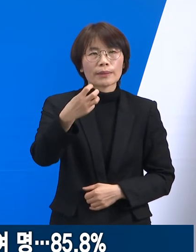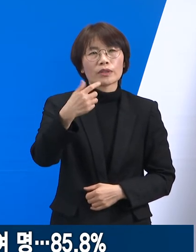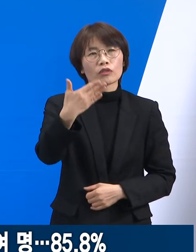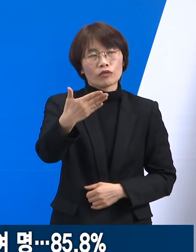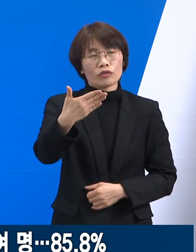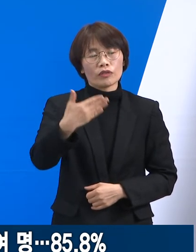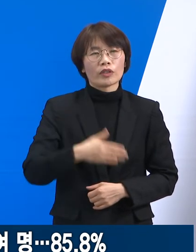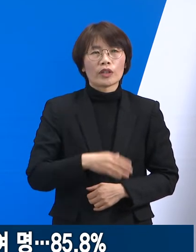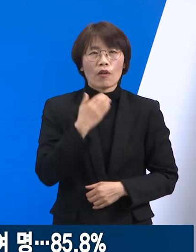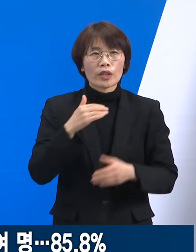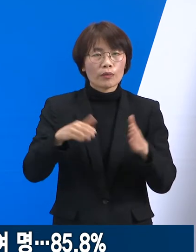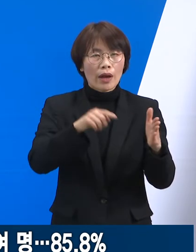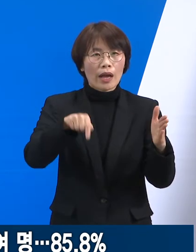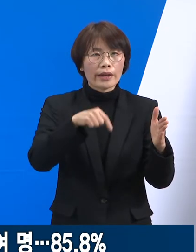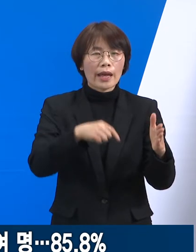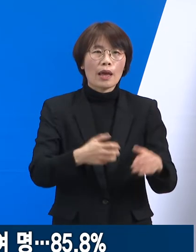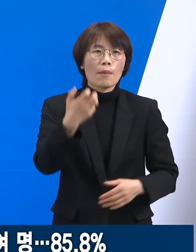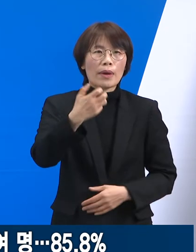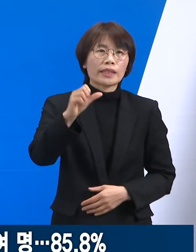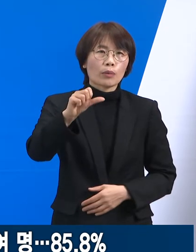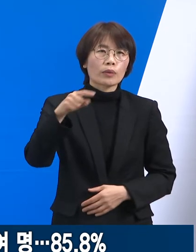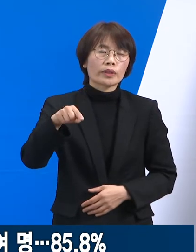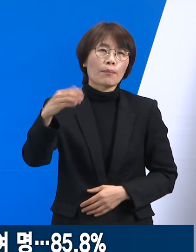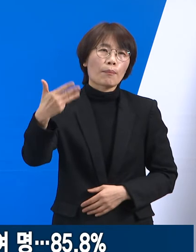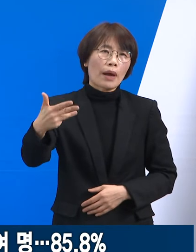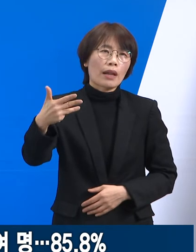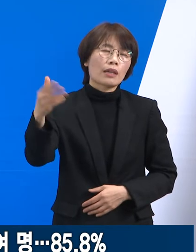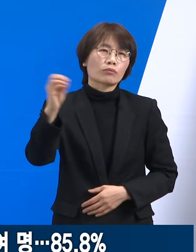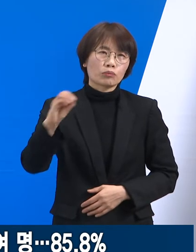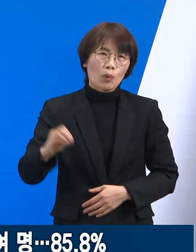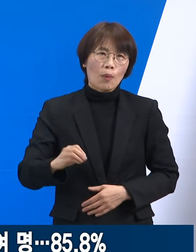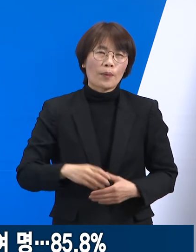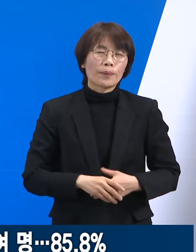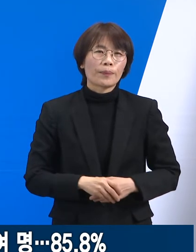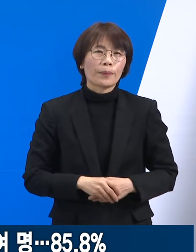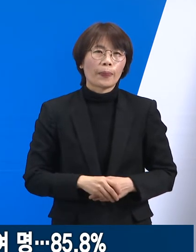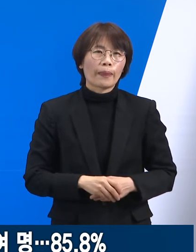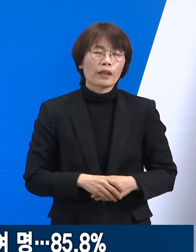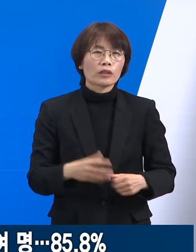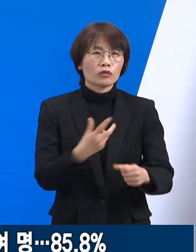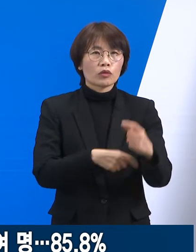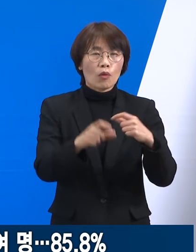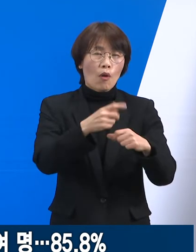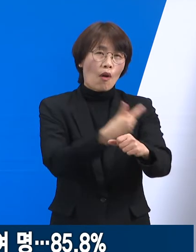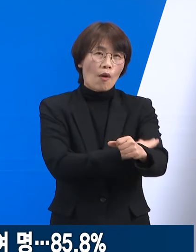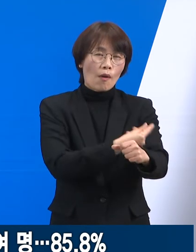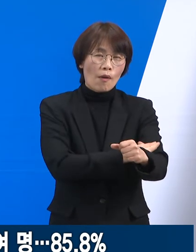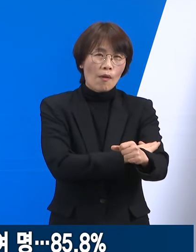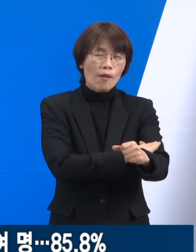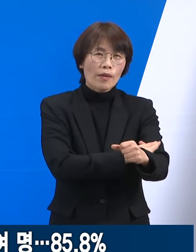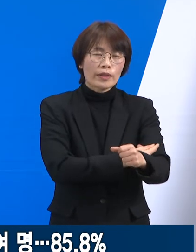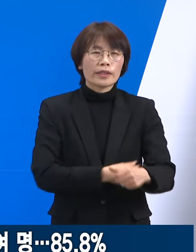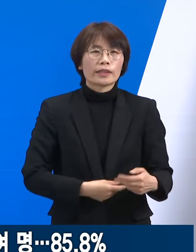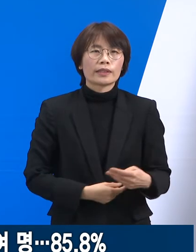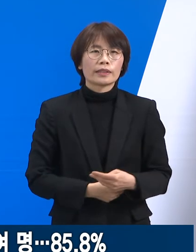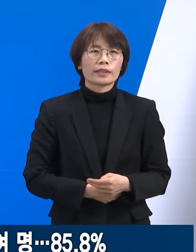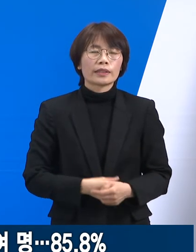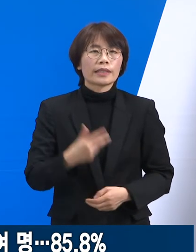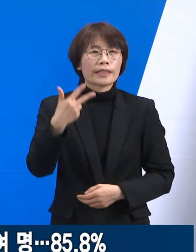1,639명으로 경기도 인구 대비 85.8%에 해당합니다. 추가 접종자는 730만